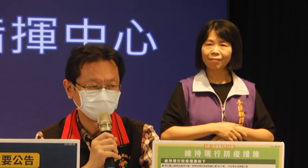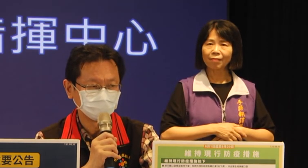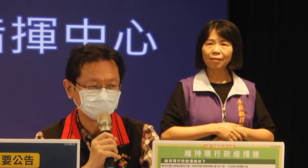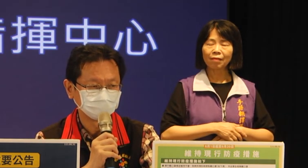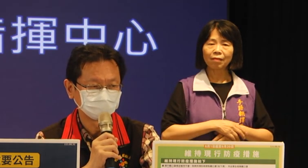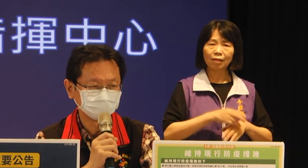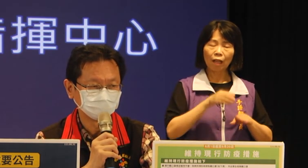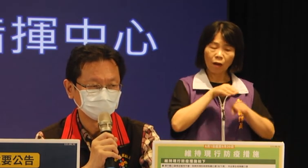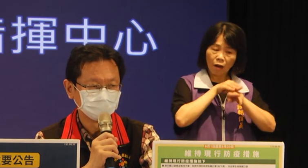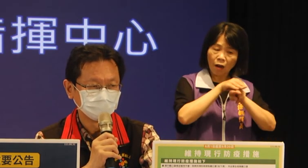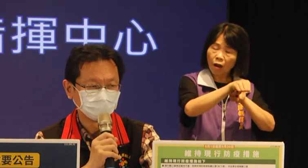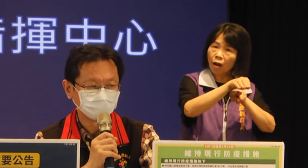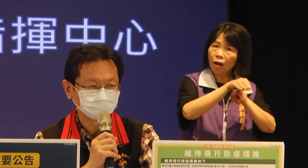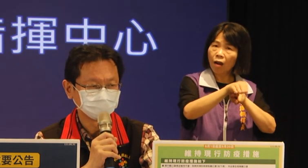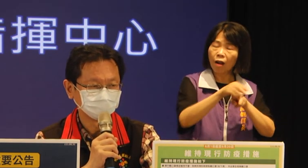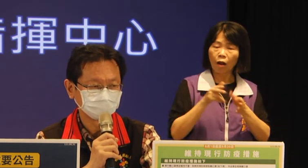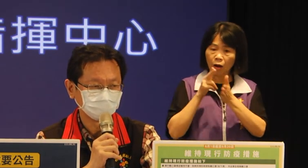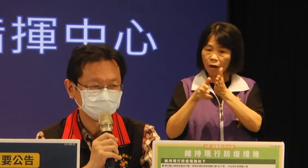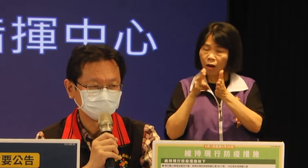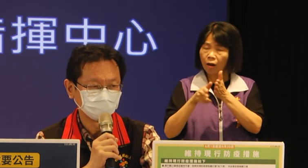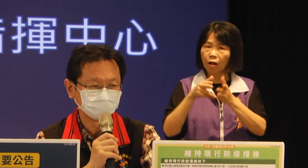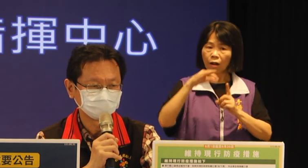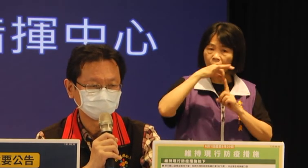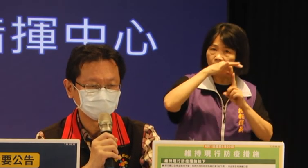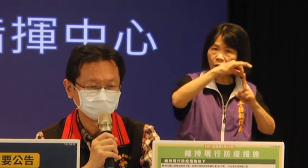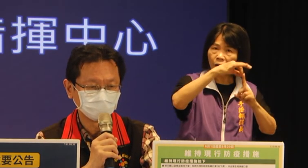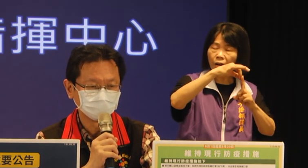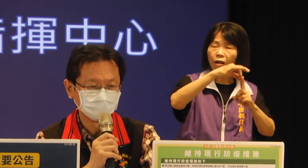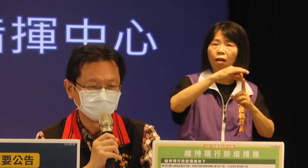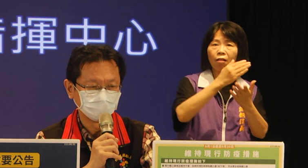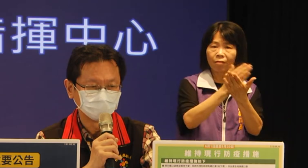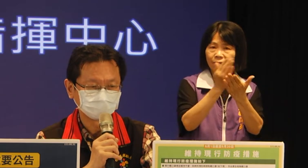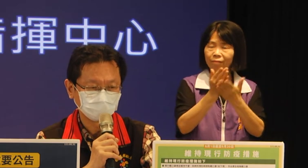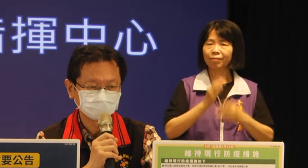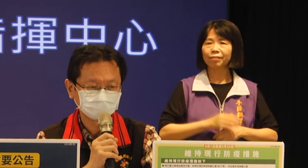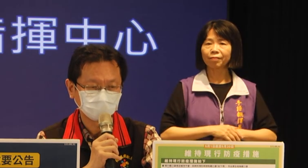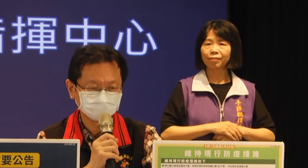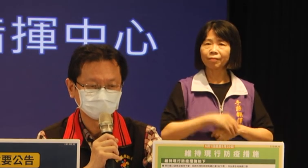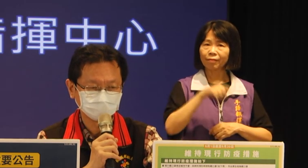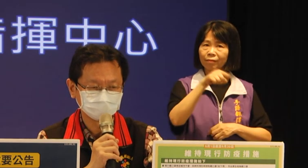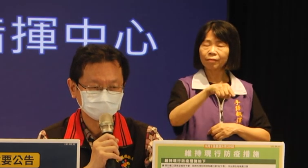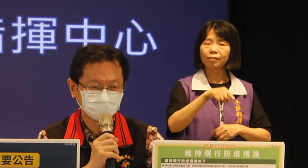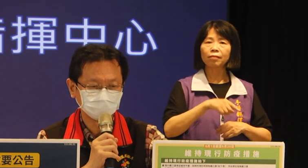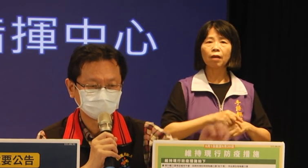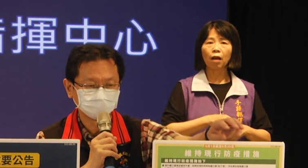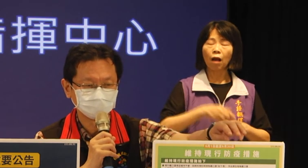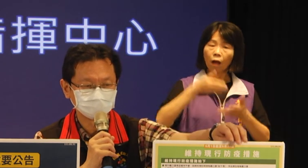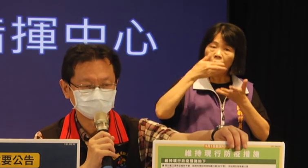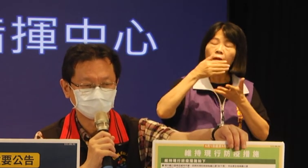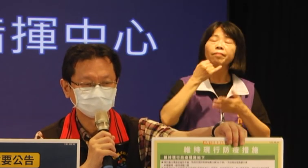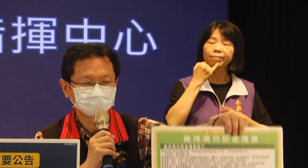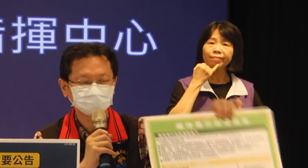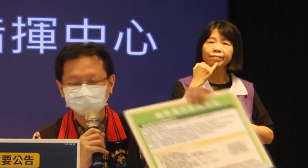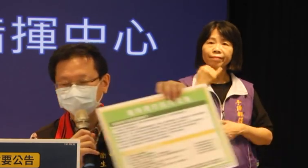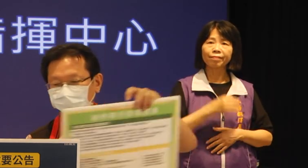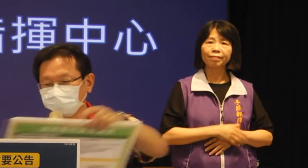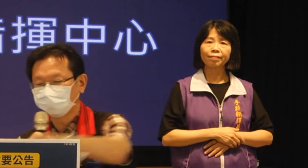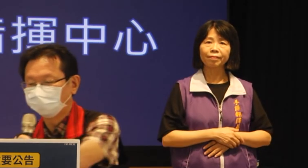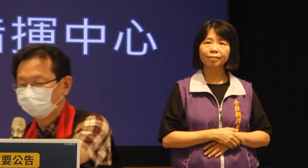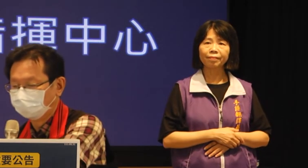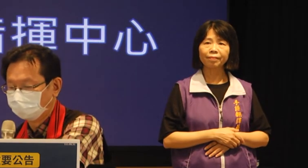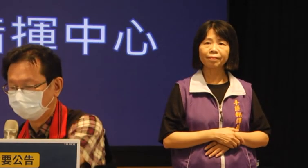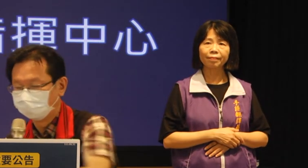台点或是公路客运这些地方它是开放饮食的哈，开放饮食的哈。